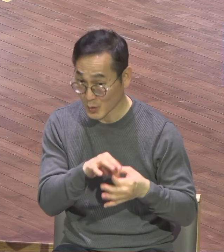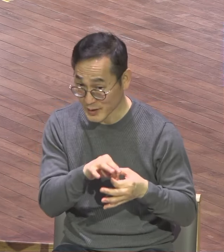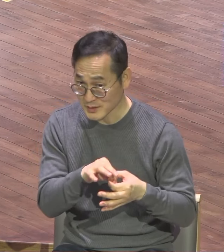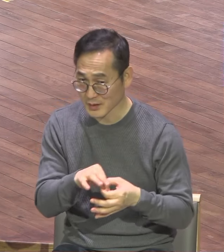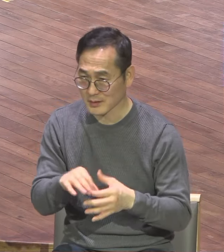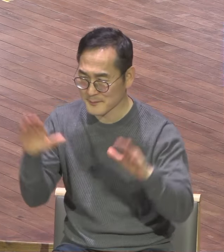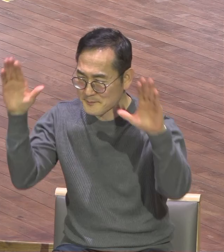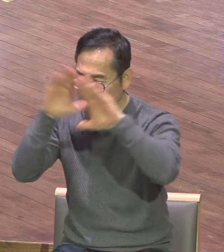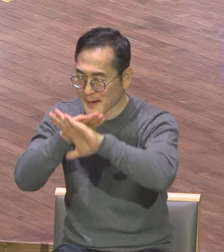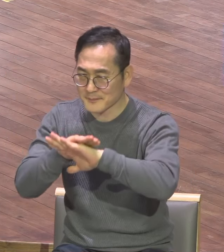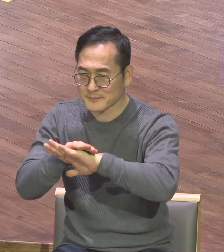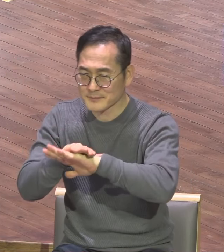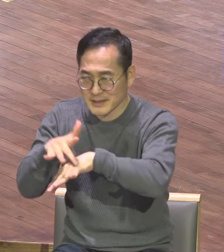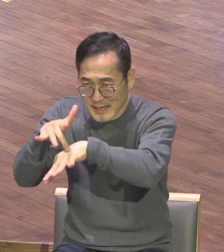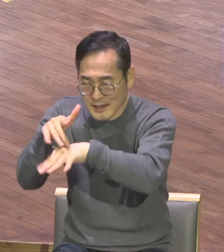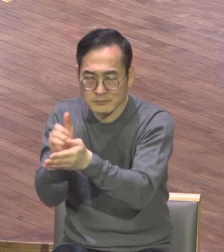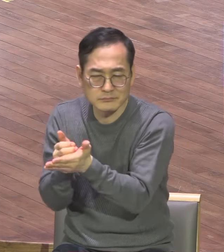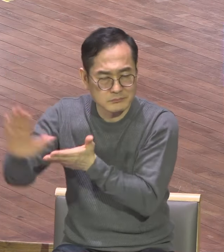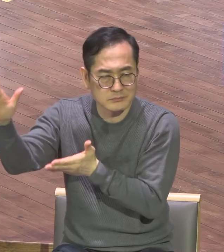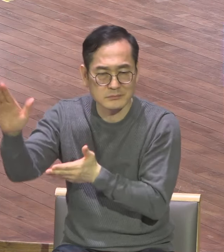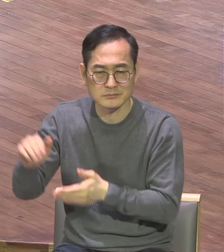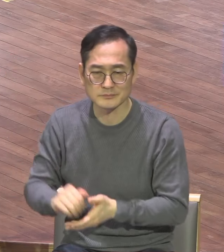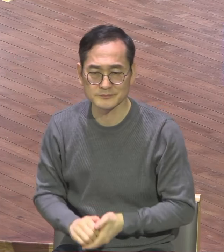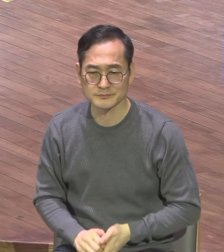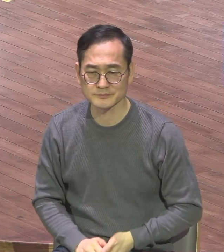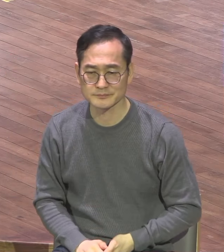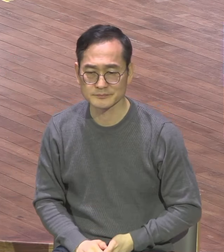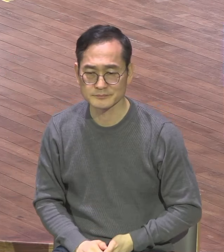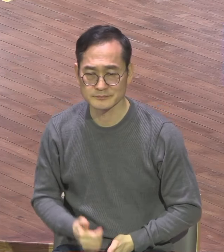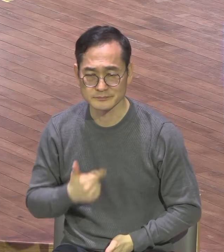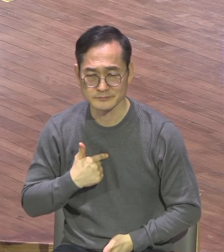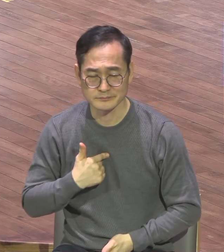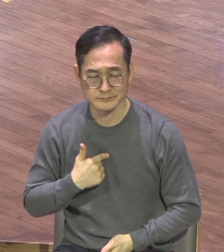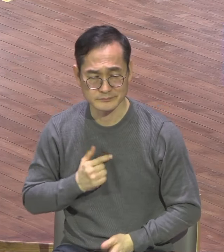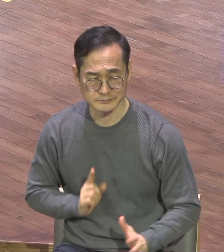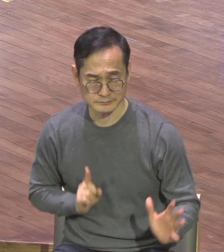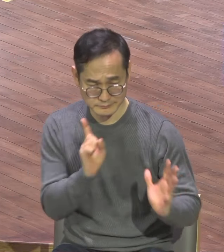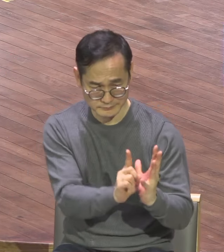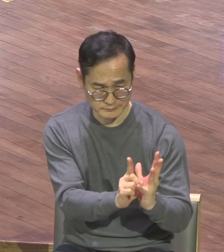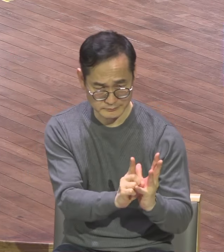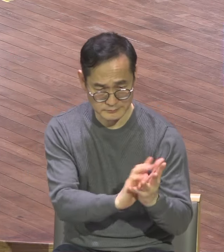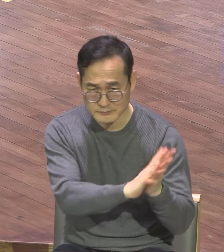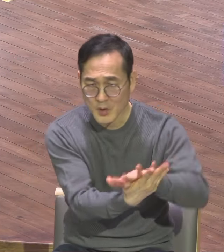물러가고 내가 변하고 현장이 변하게 되어 있다.